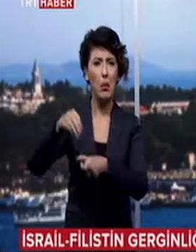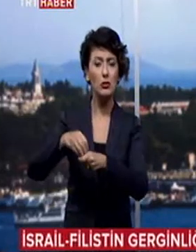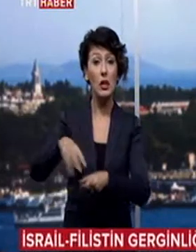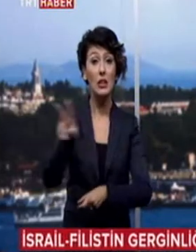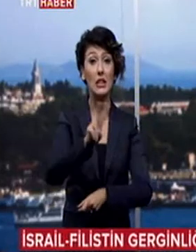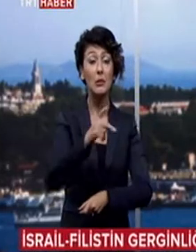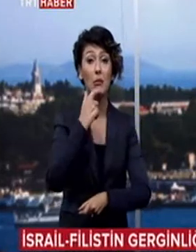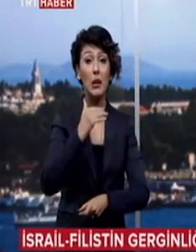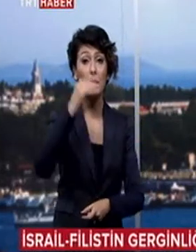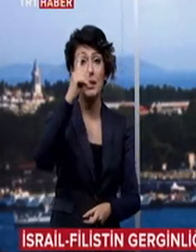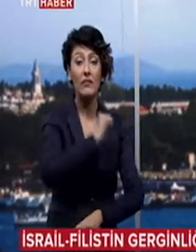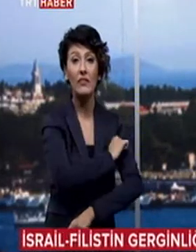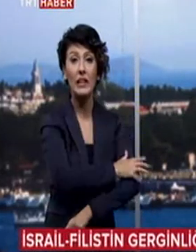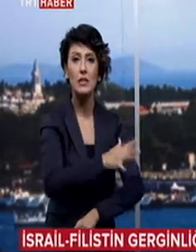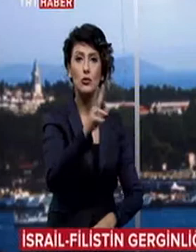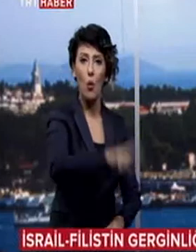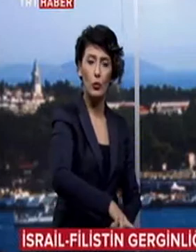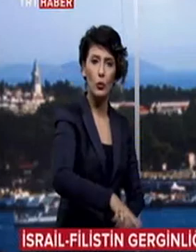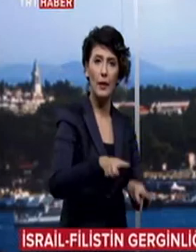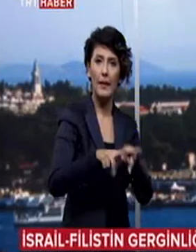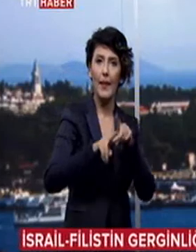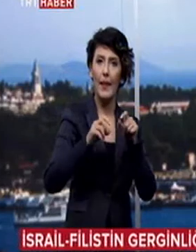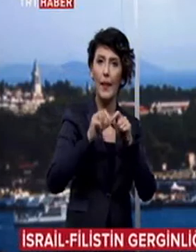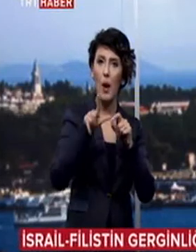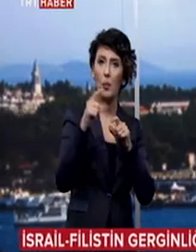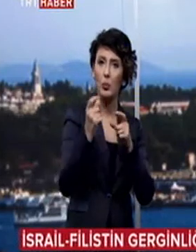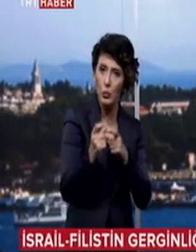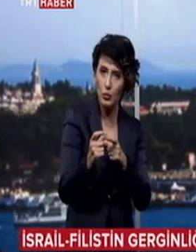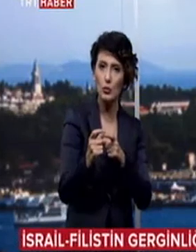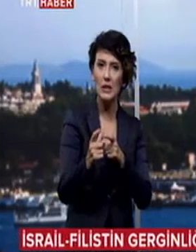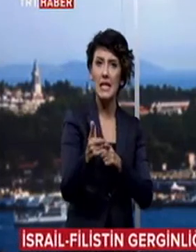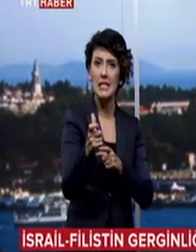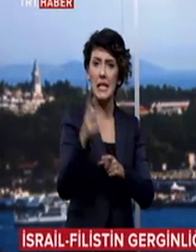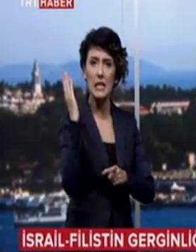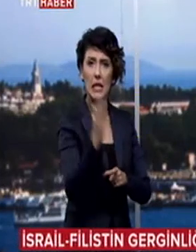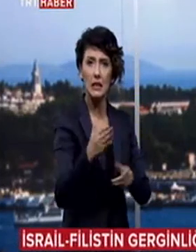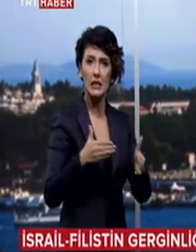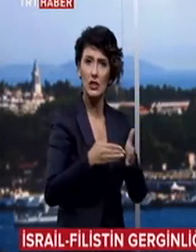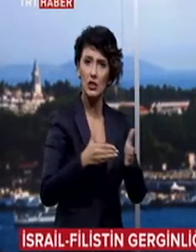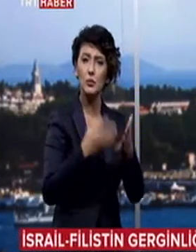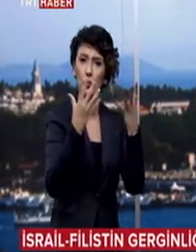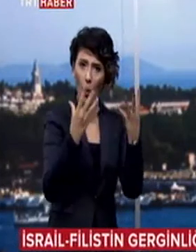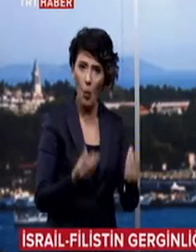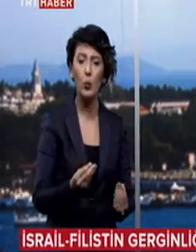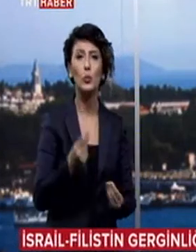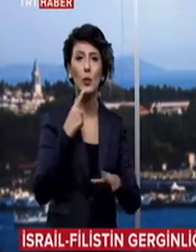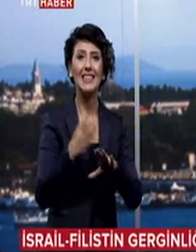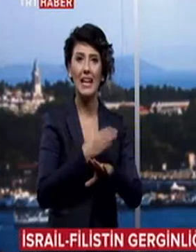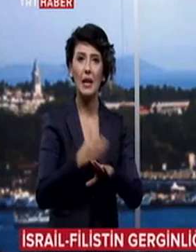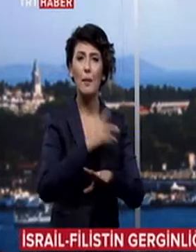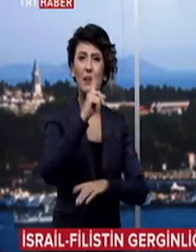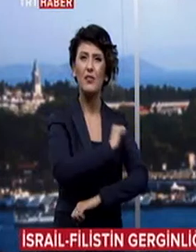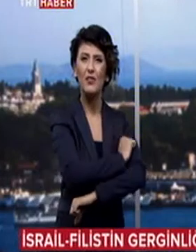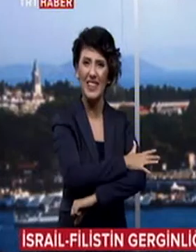Müdahale sırasında 20 yaşındaki bir Filistinli öldü. Nablus'ta silahlı saldırı girişiminde bulunduğu